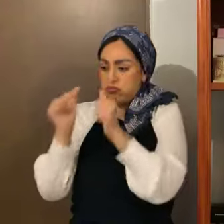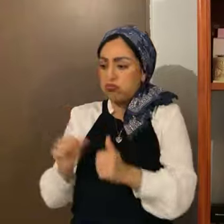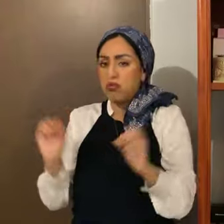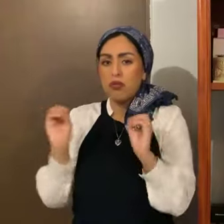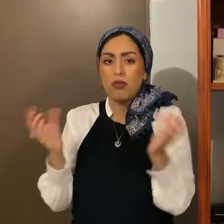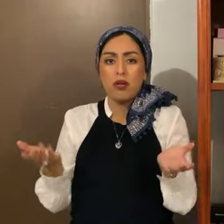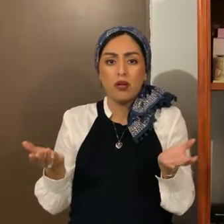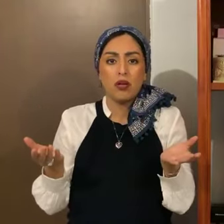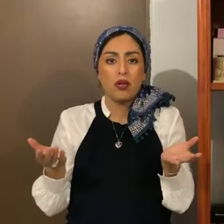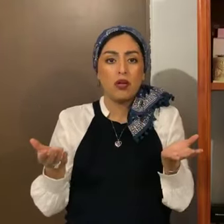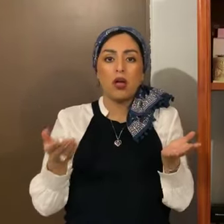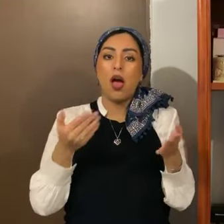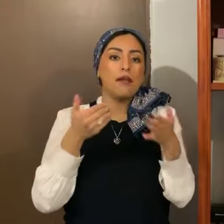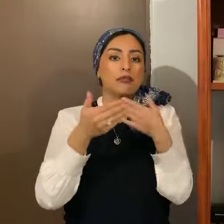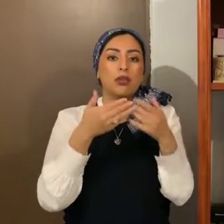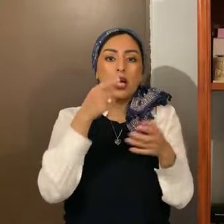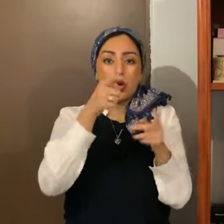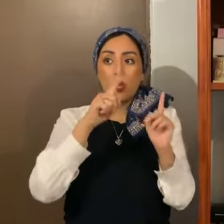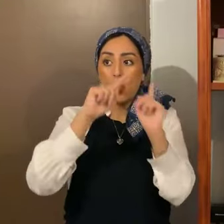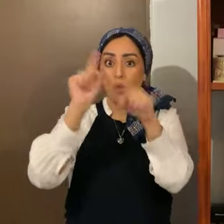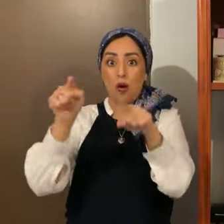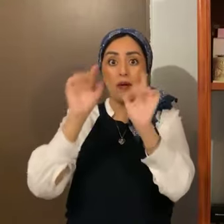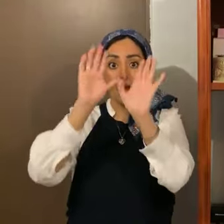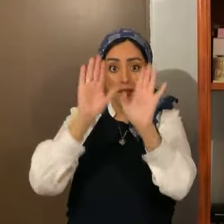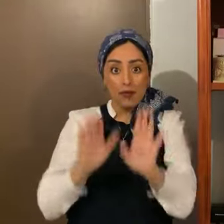está siguiendo el catecismo católico romano.